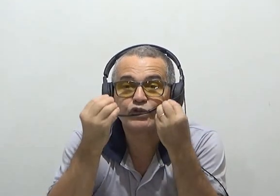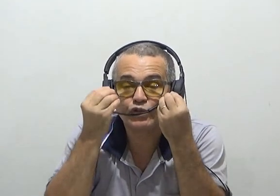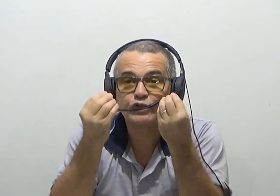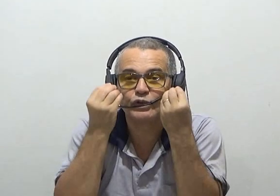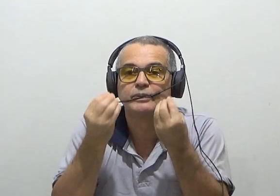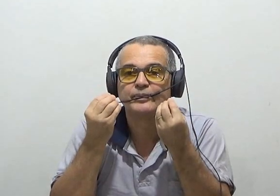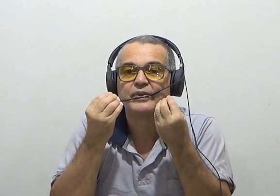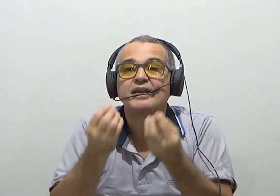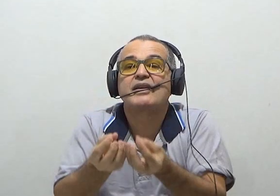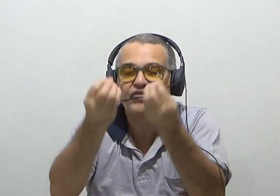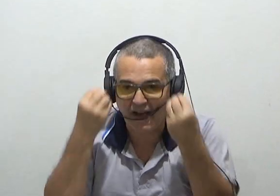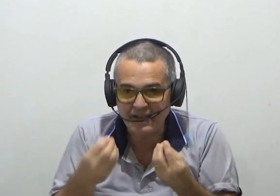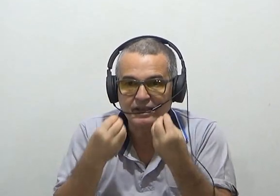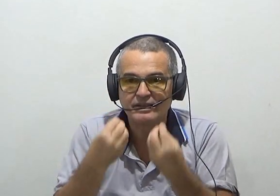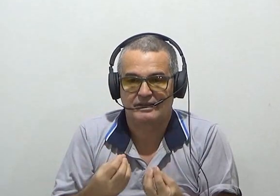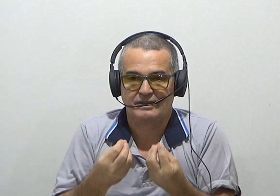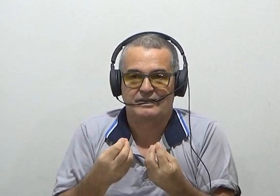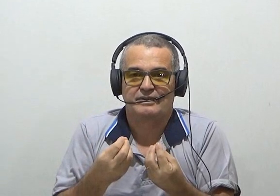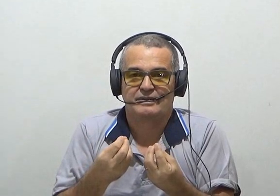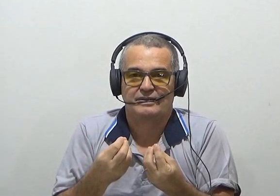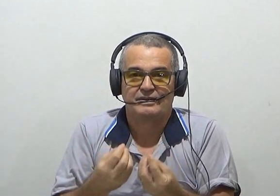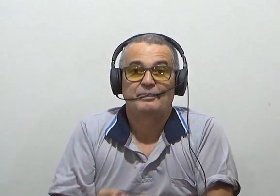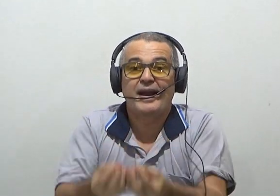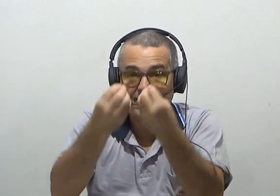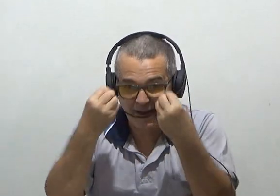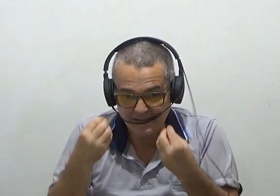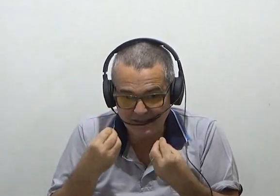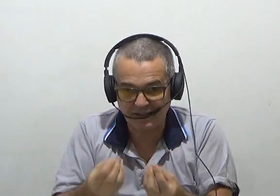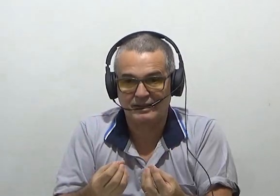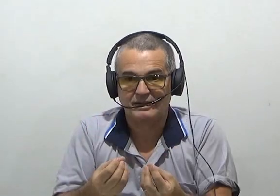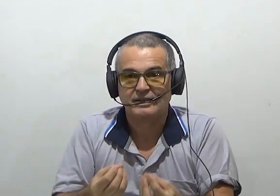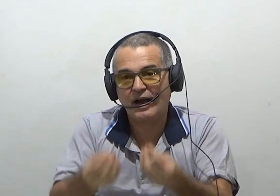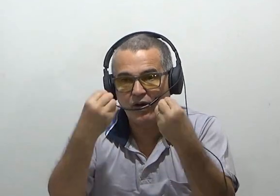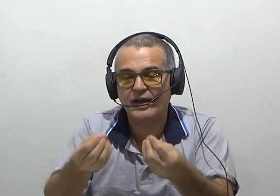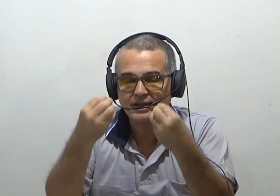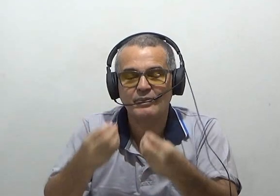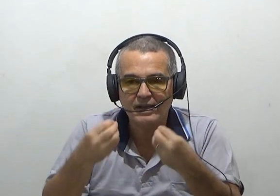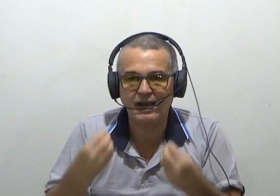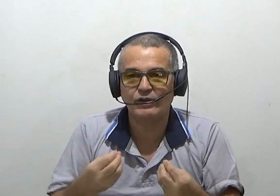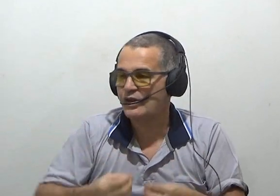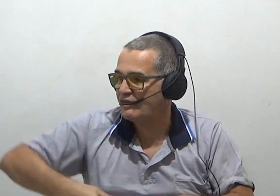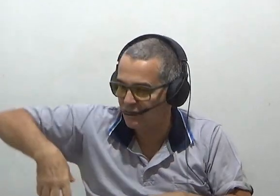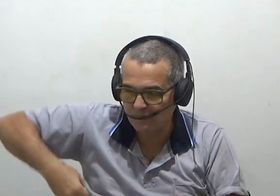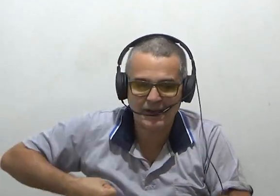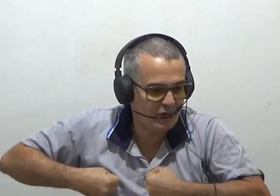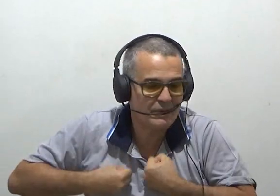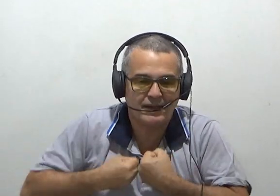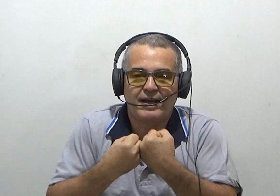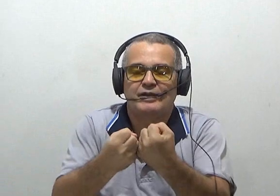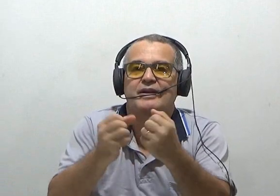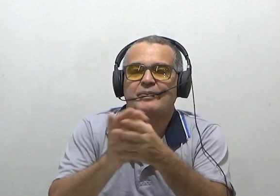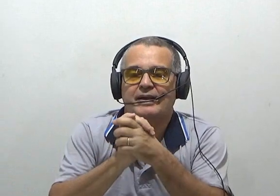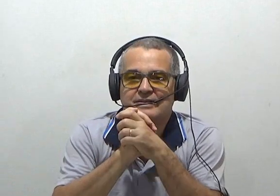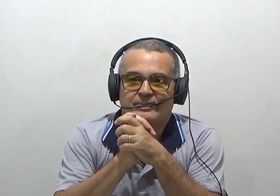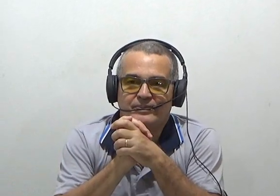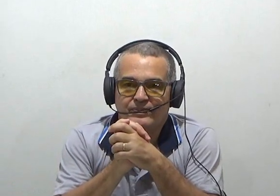Quem é o surdo que vai para casa na hora que termina a aula? Só se tiver com o pai ou a mãe